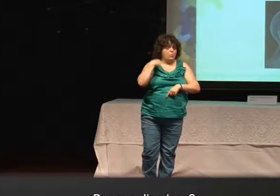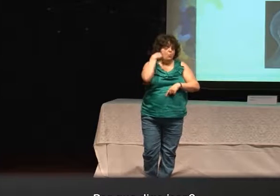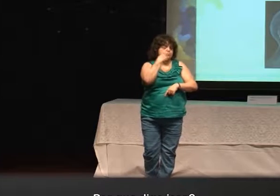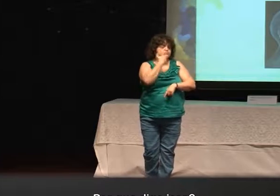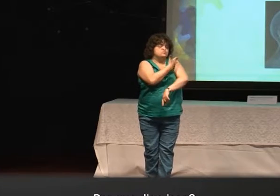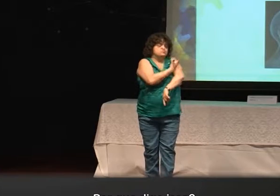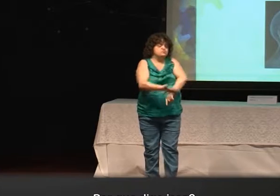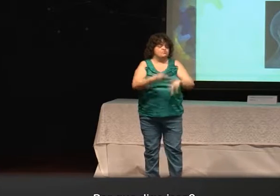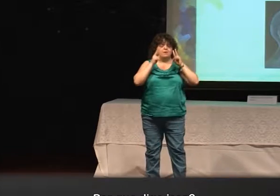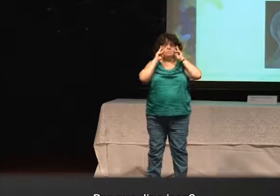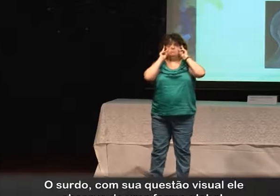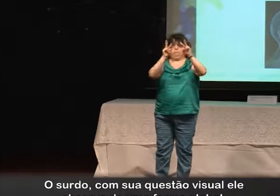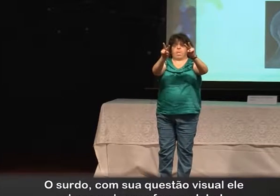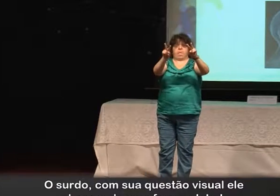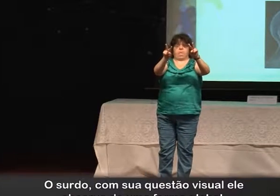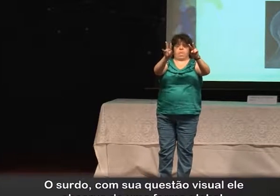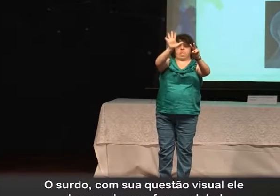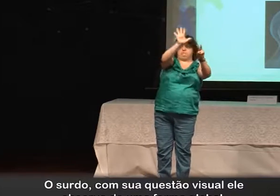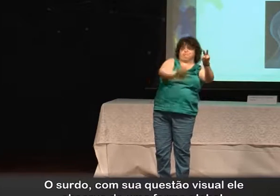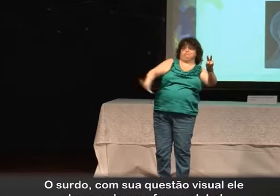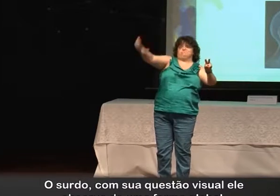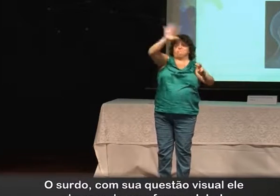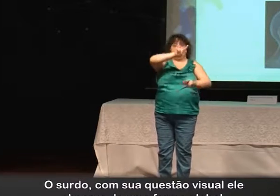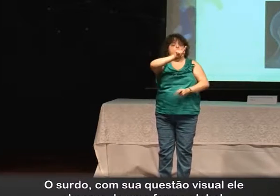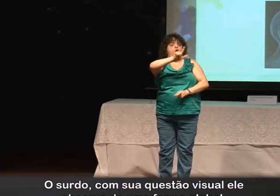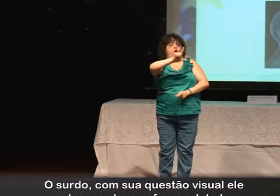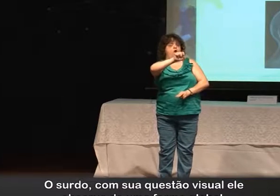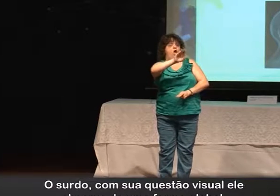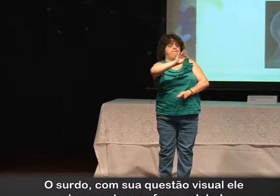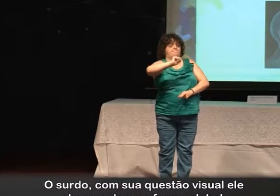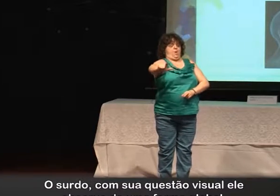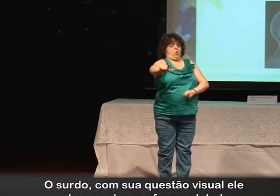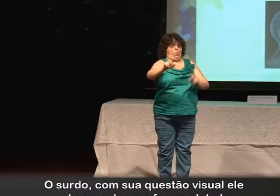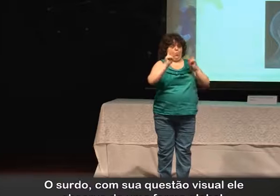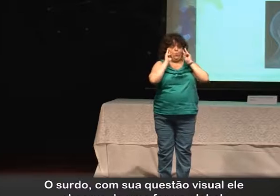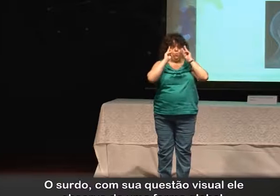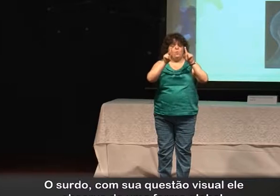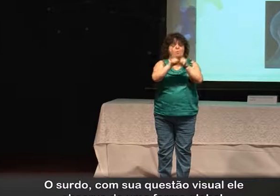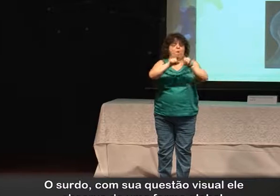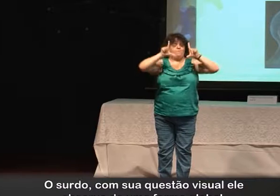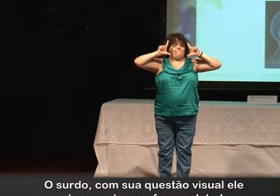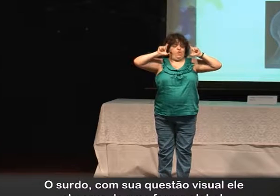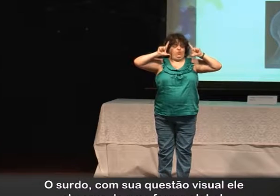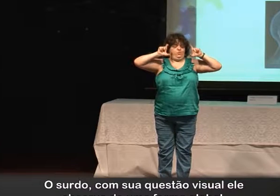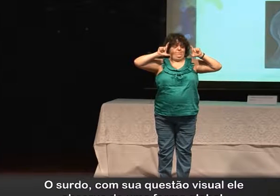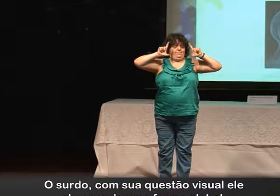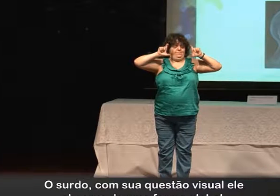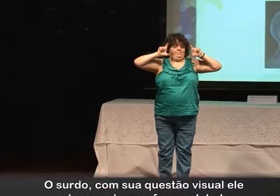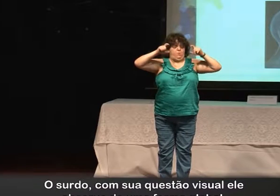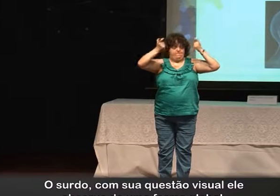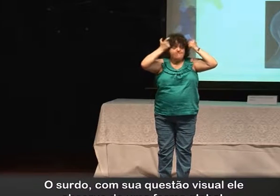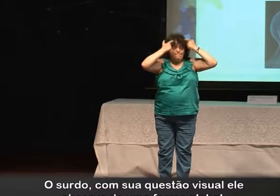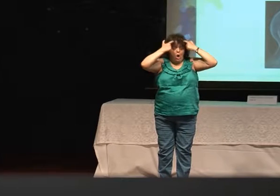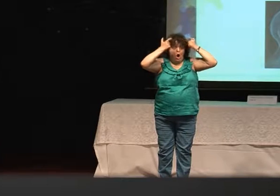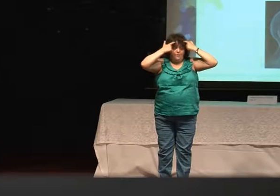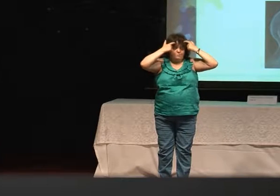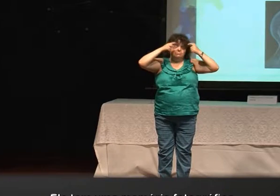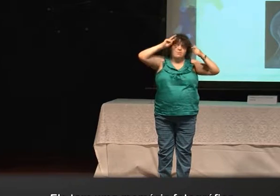Por que eu digo isso? O surdo, com a sua questão visual, ele vê e observa de uma forma global. Ele tem